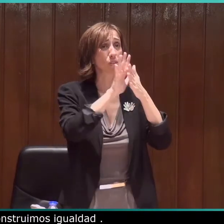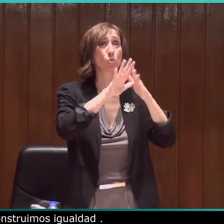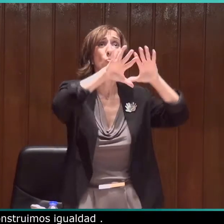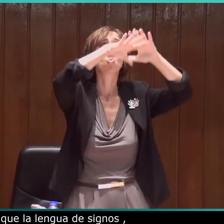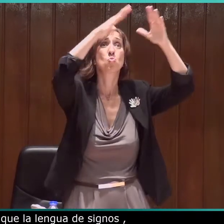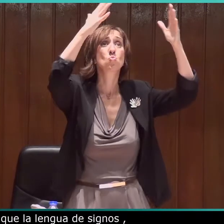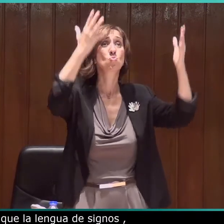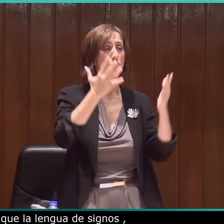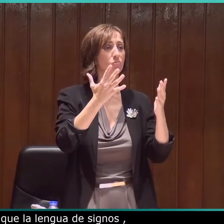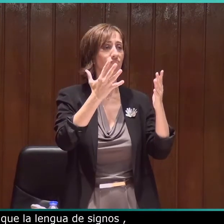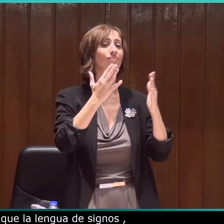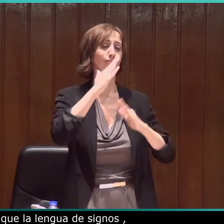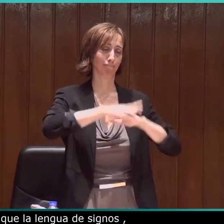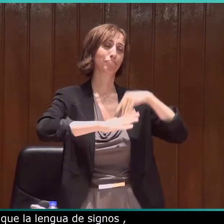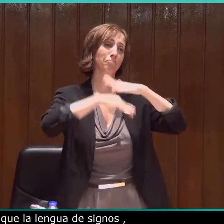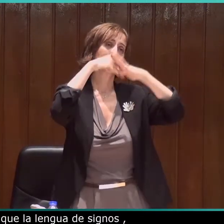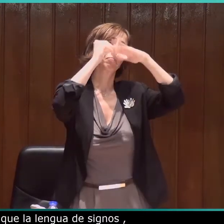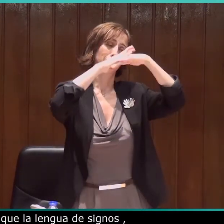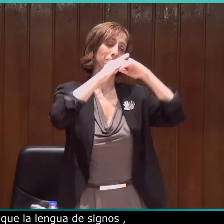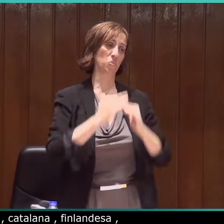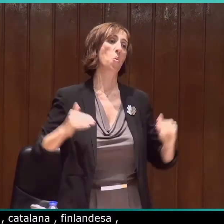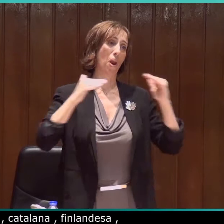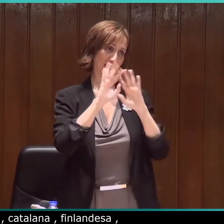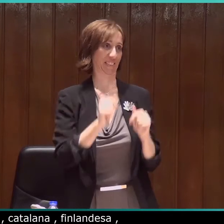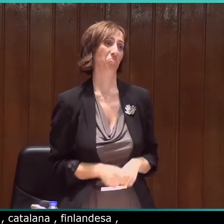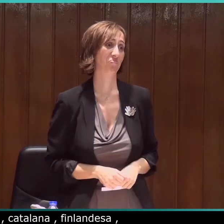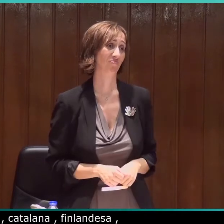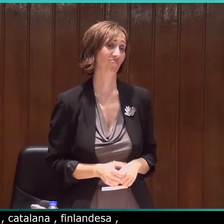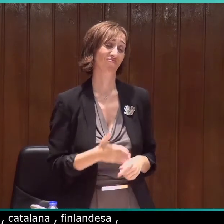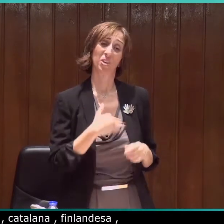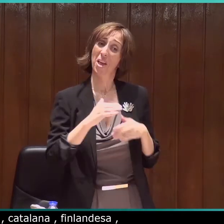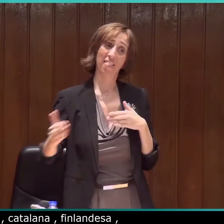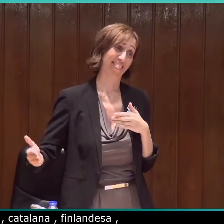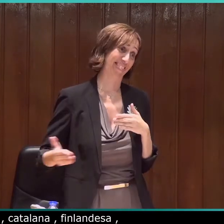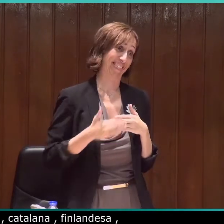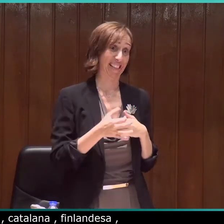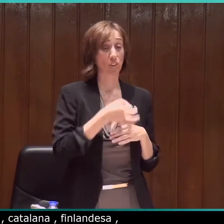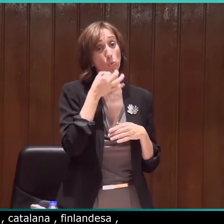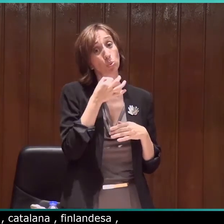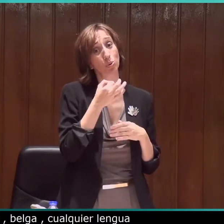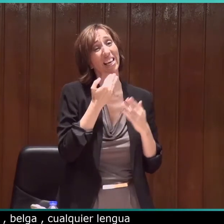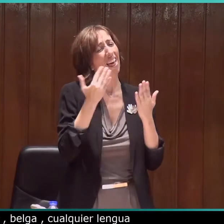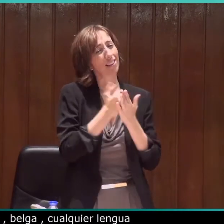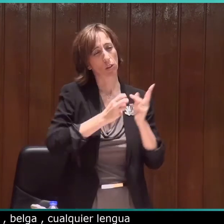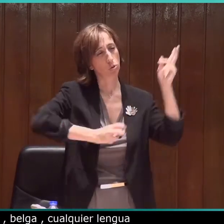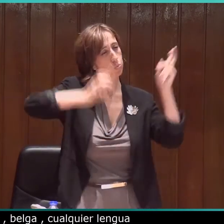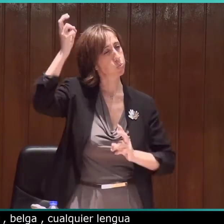mundo construye igualdad y simplemente cerrar el discurso